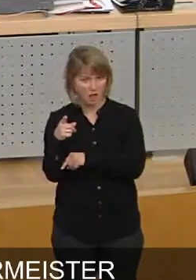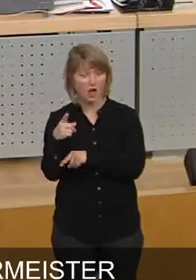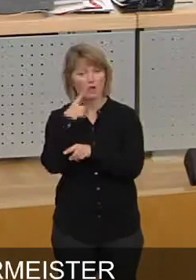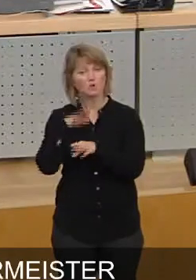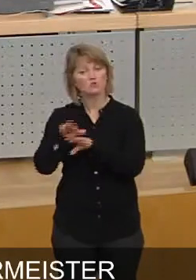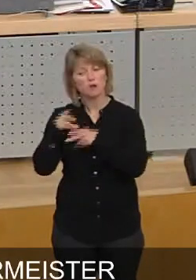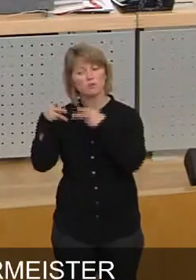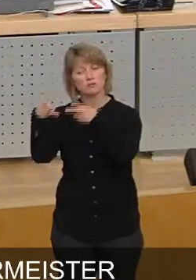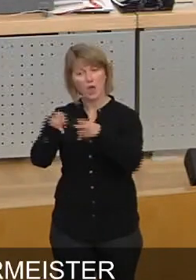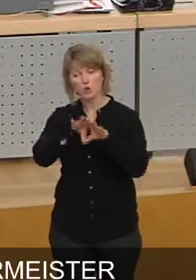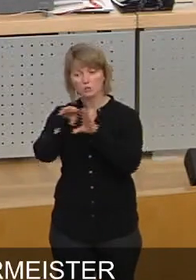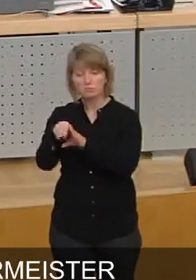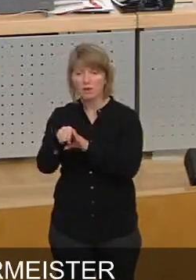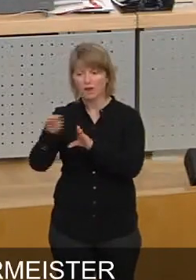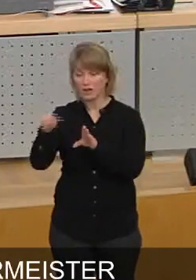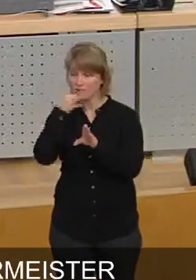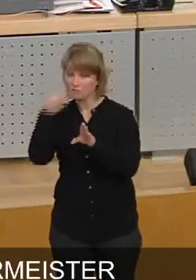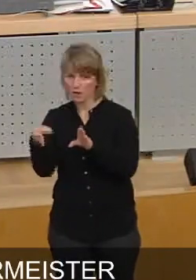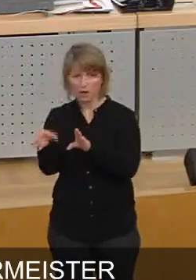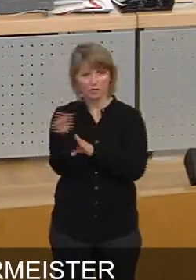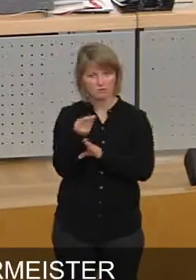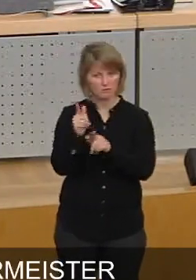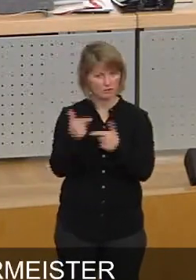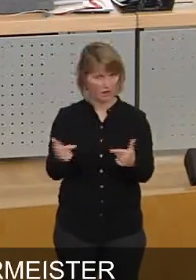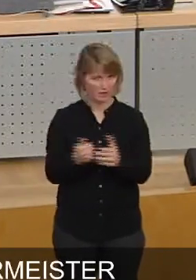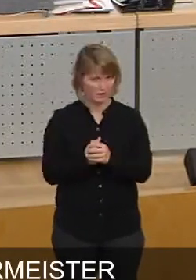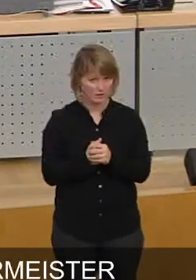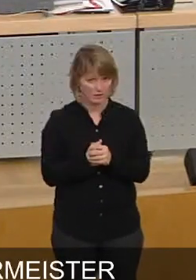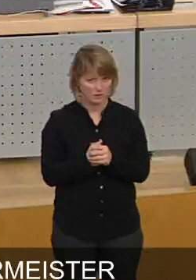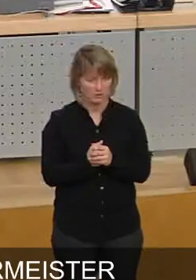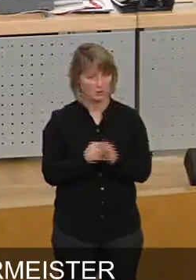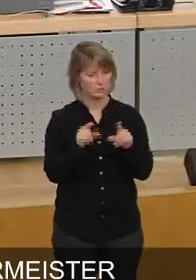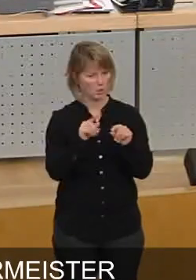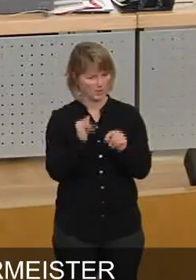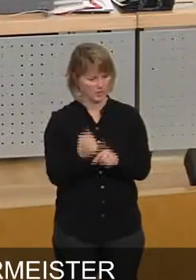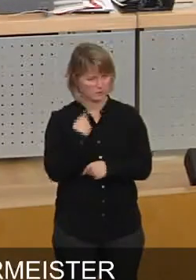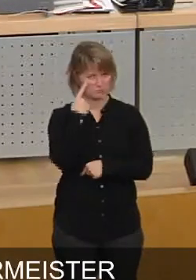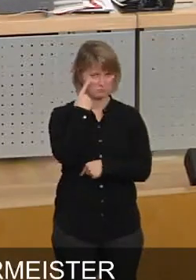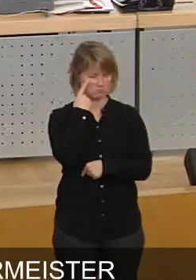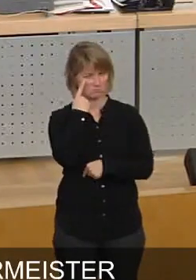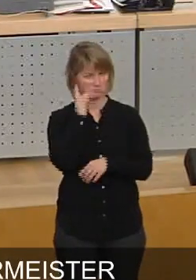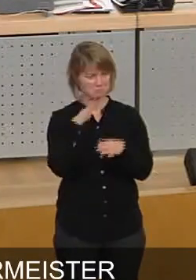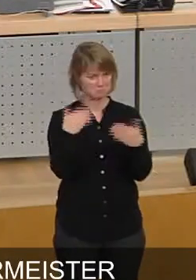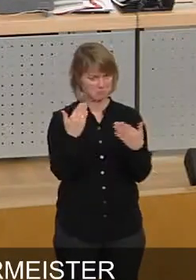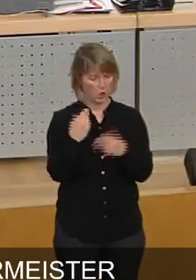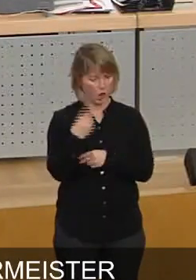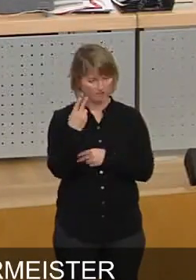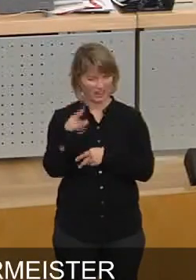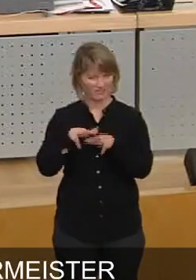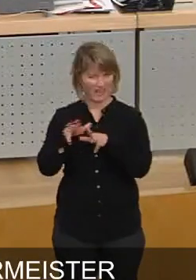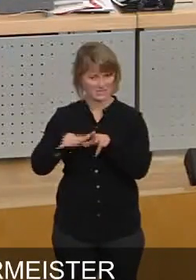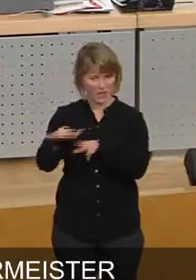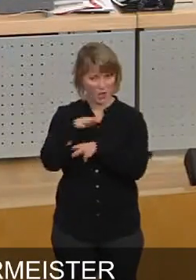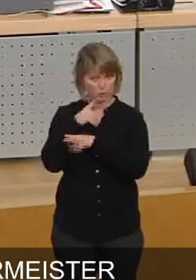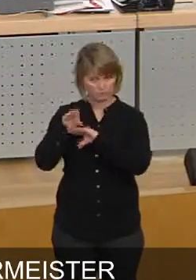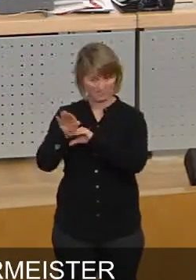Straßenraums bisher nicht einholen. Es ist nun die Frage zu klären, in welchen Fallkonstellationen die Inanspruchnahme öffentlichen Verkehrsraums gewährt werden kann